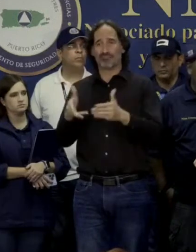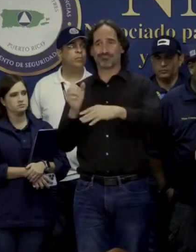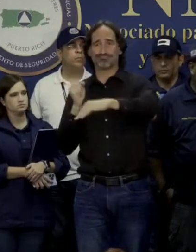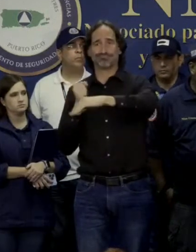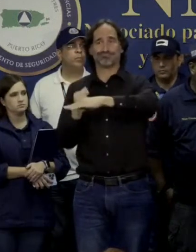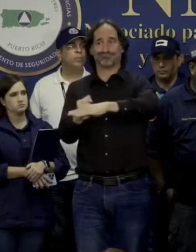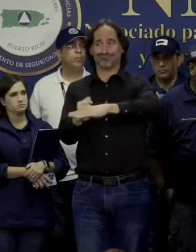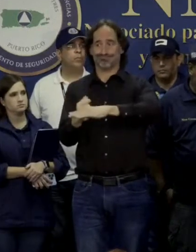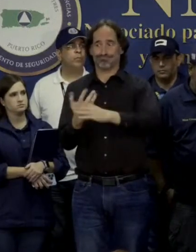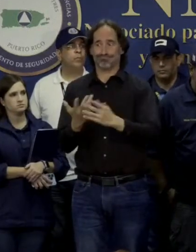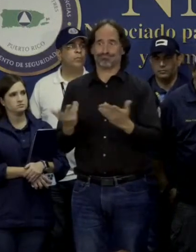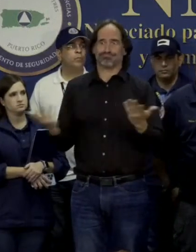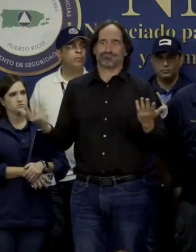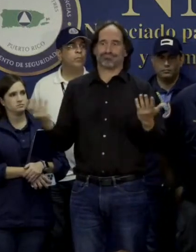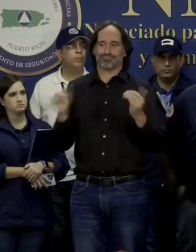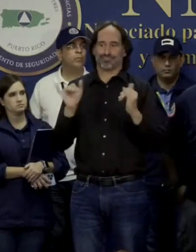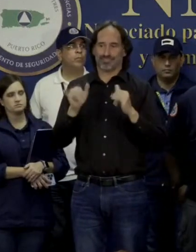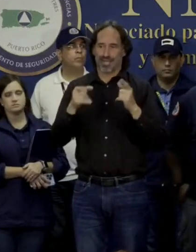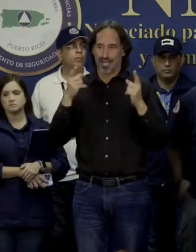que se caen, tapan